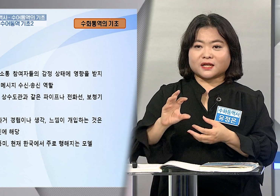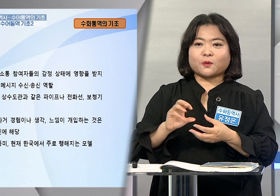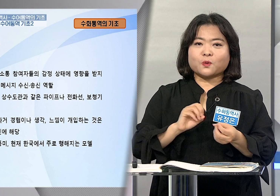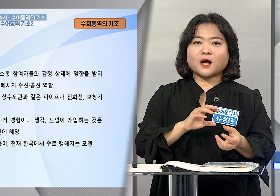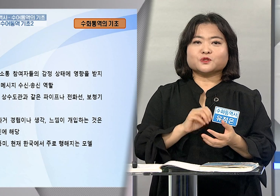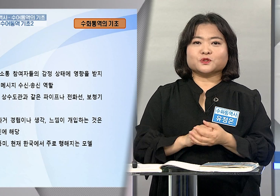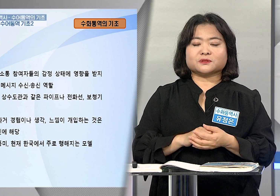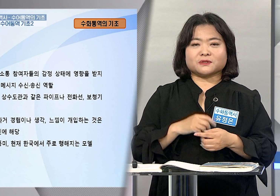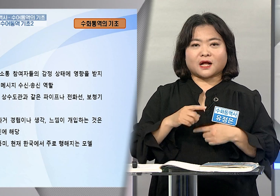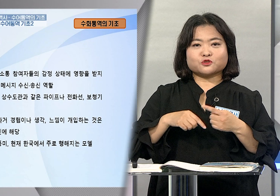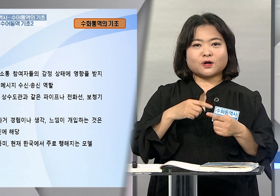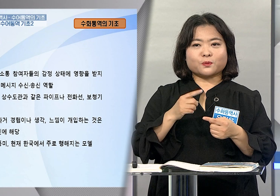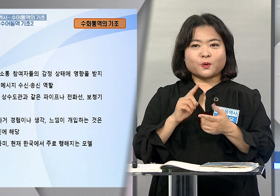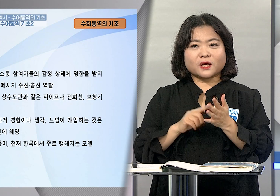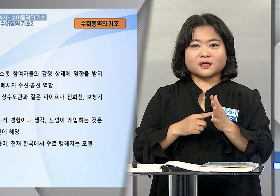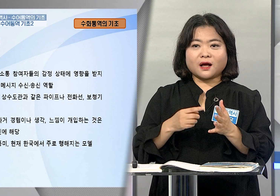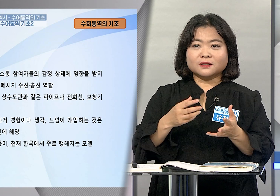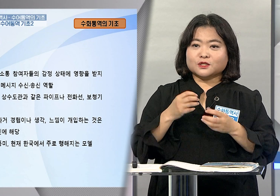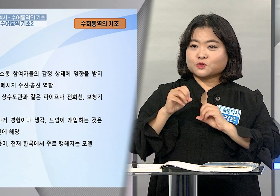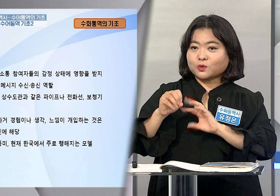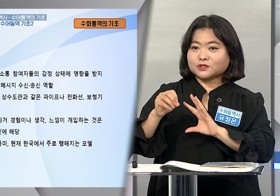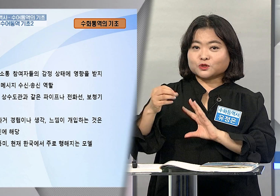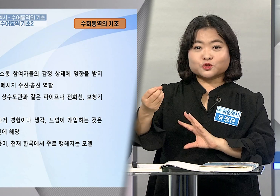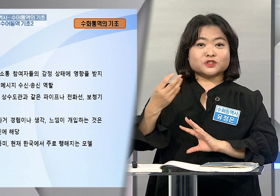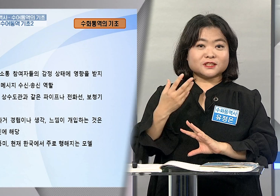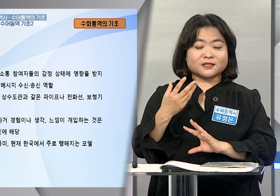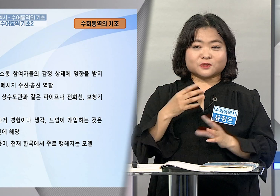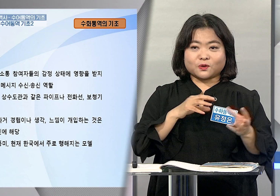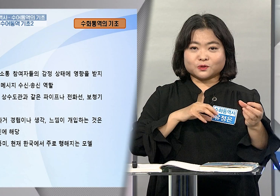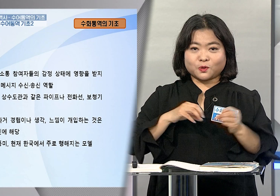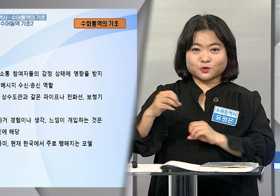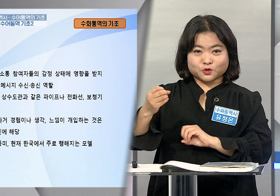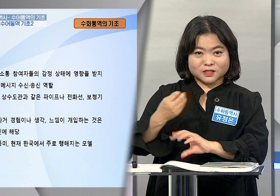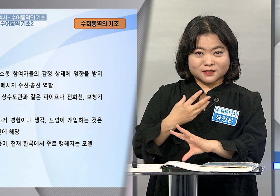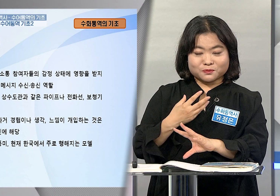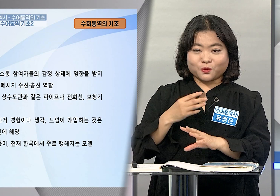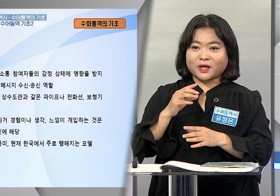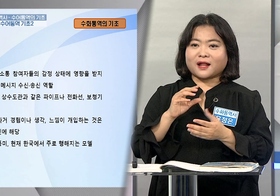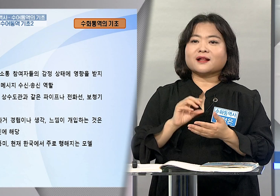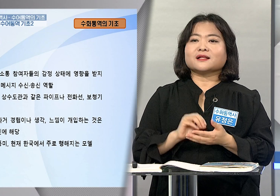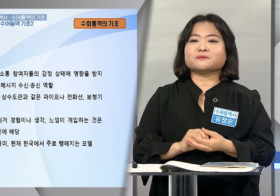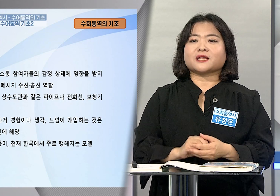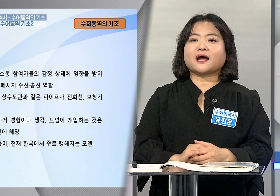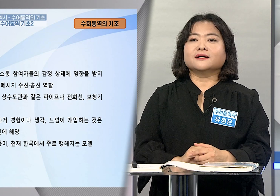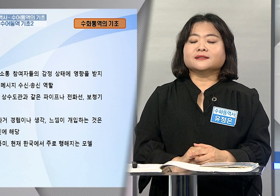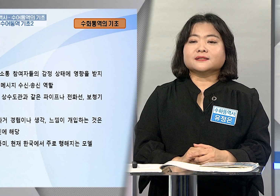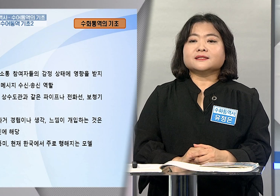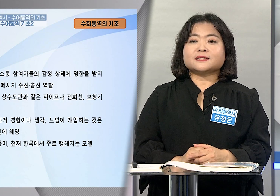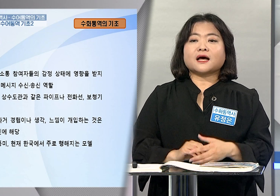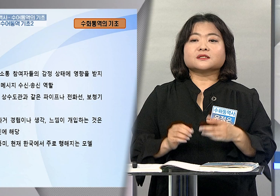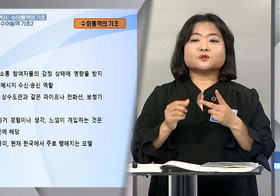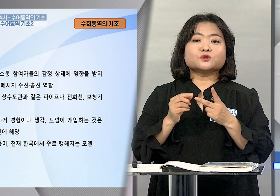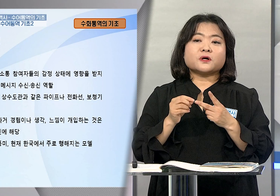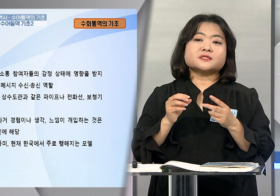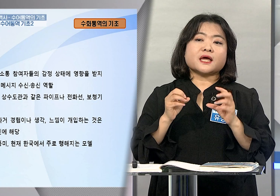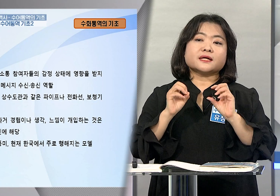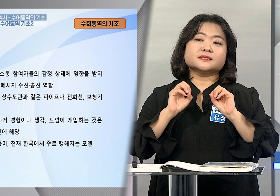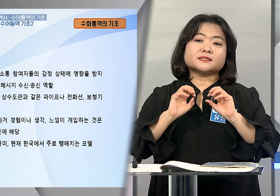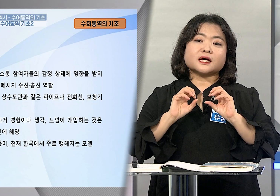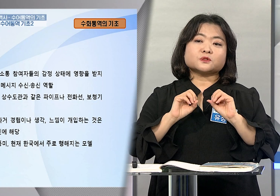모델이라고 할 수 있습니다. 수화로 표현하기가 송신이고 수신인데 그렇죠? 송수신 모델입니다. 자, 그리고 두 번째